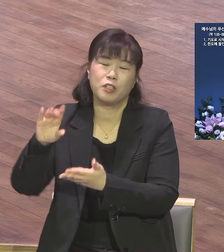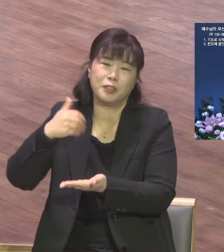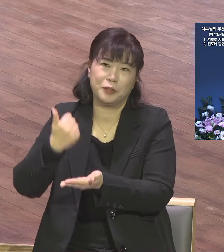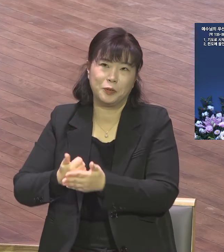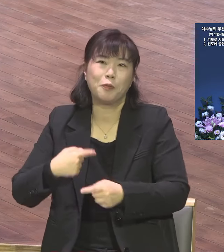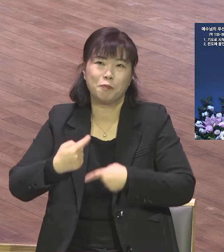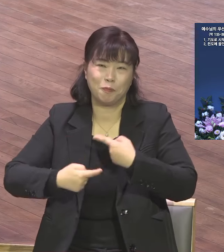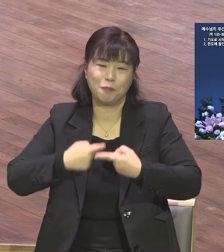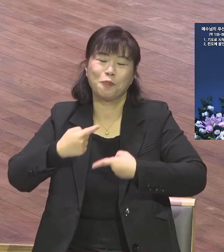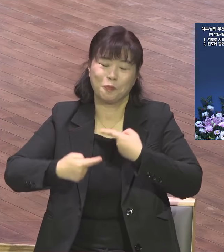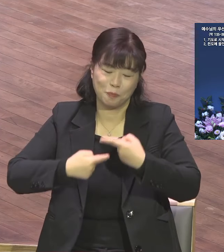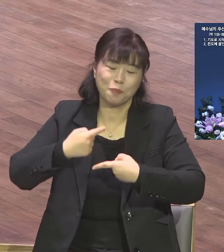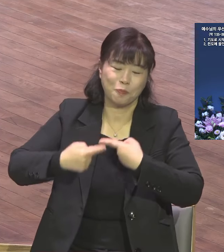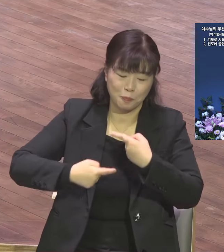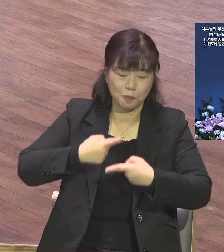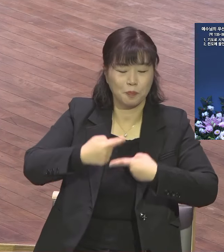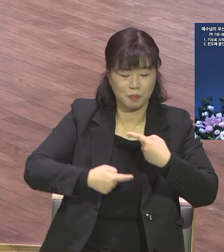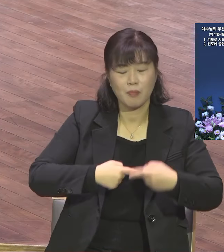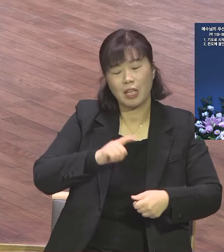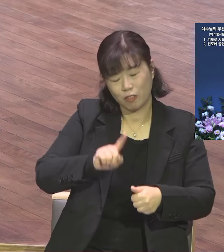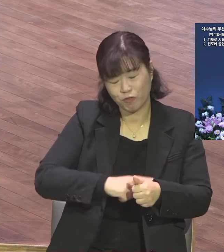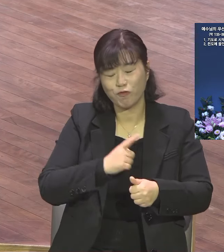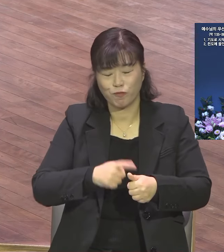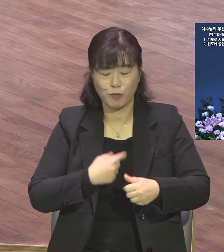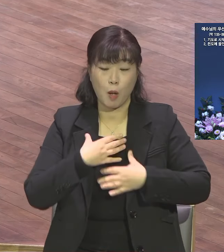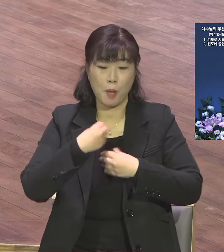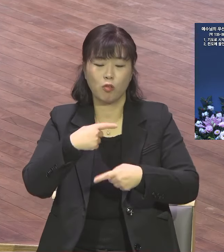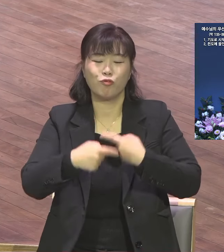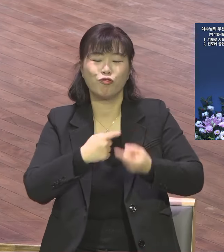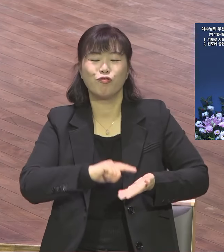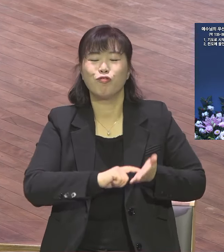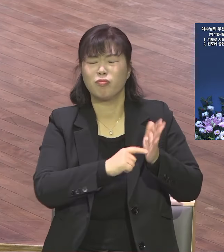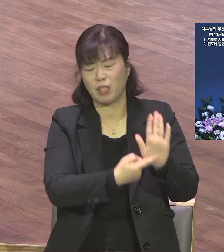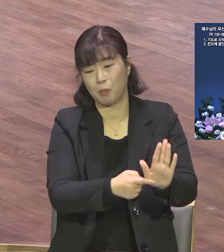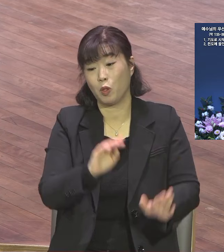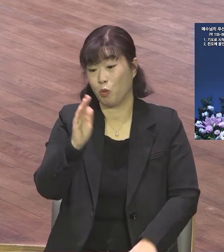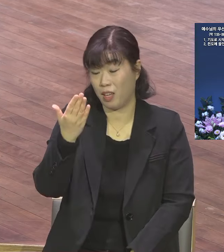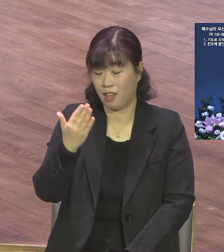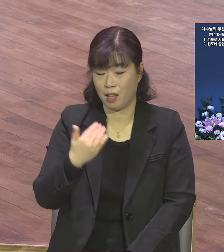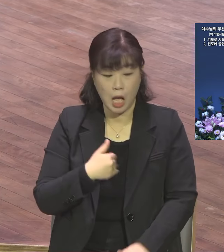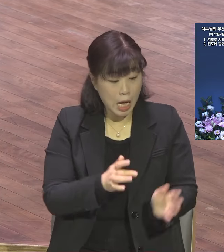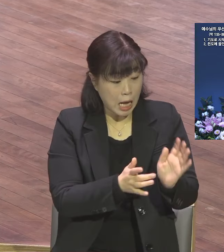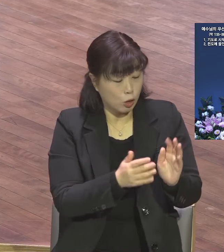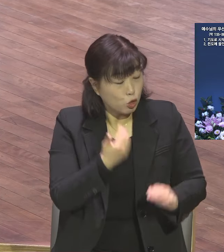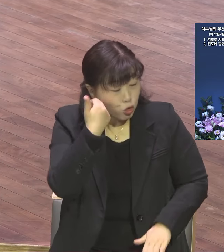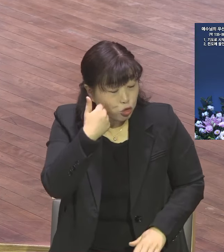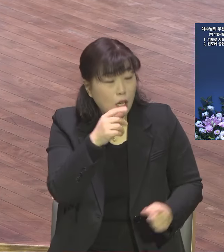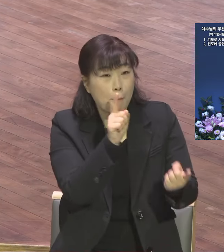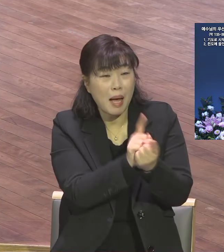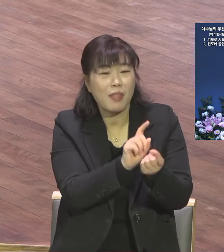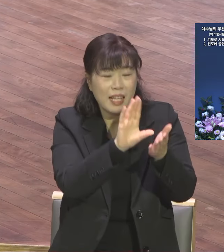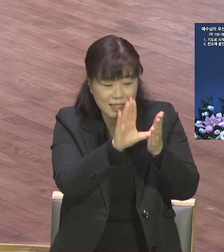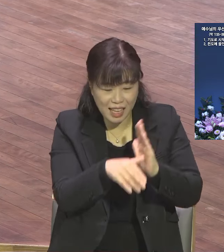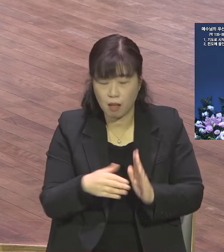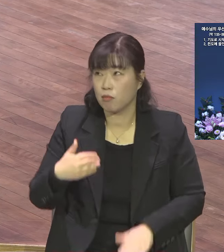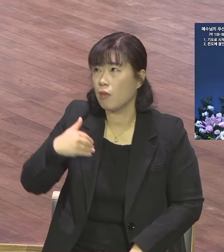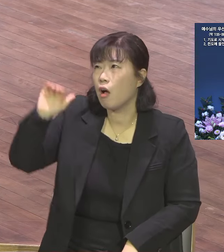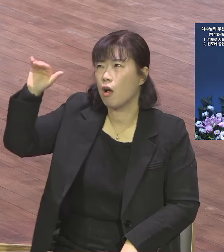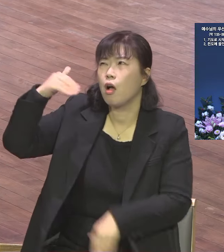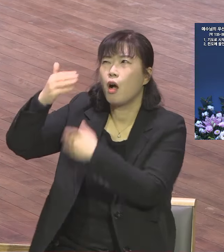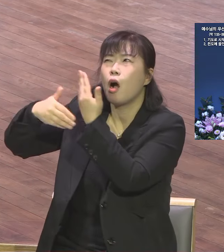있는 불신앙, 저 속에 거부하게 하는 모든 흑암 세력을 완전히 주의 이름을 꺾어 주시옵소서. 제가 말씀을